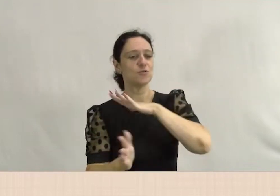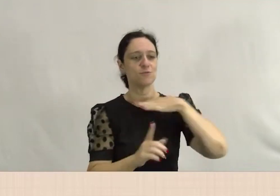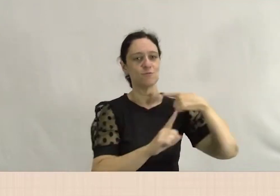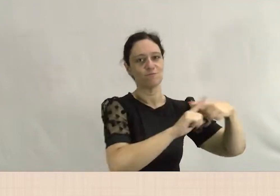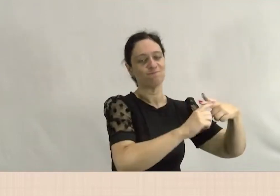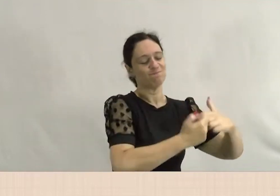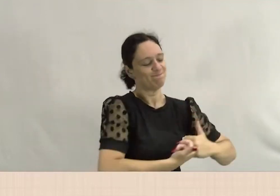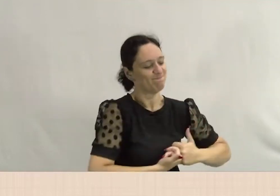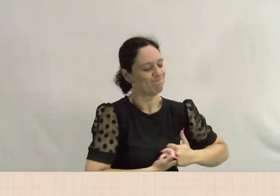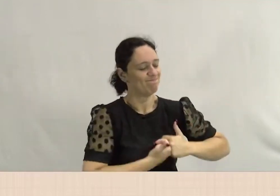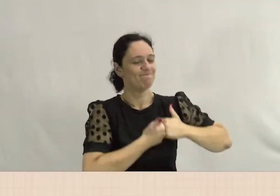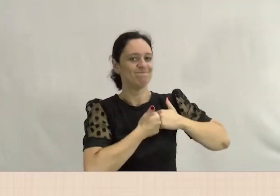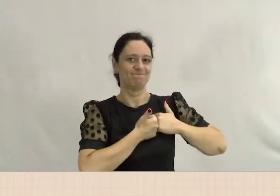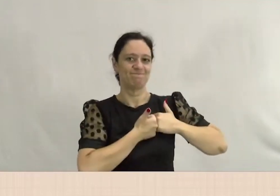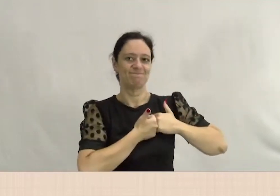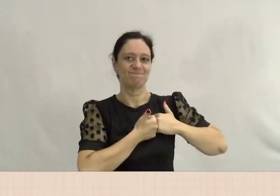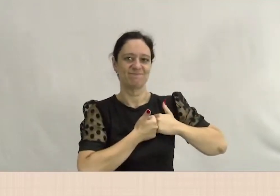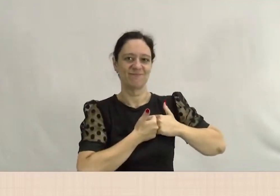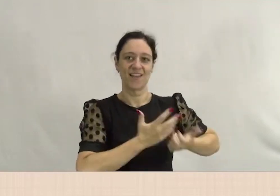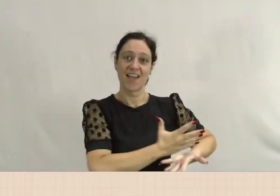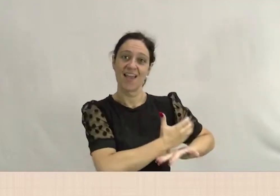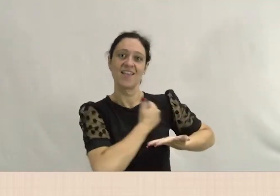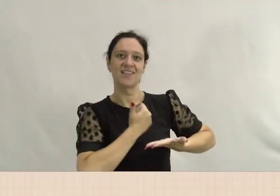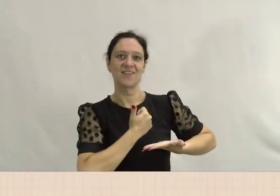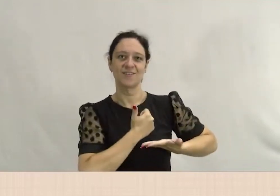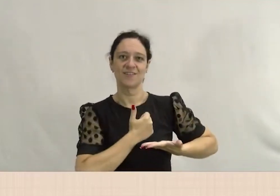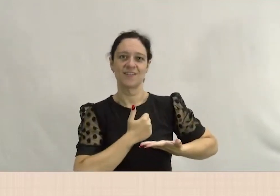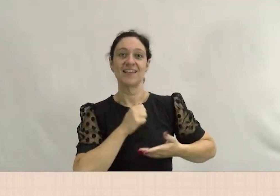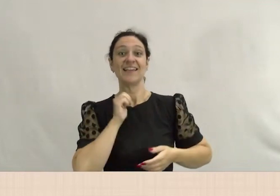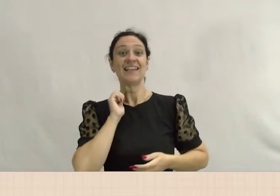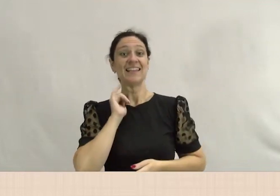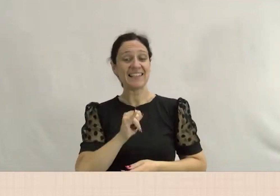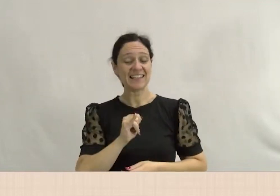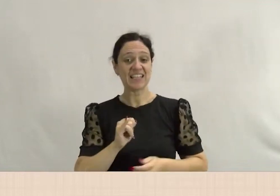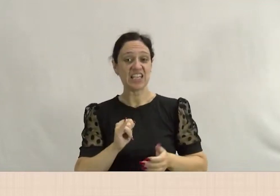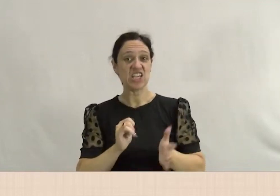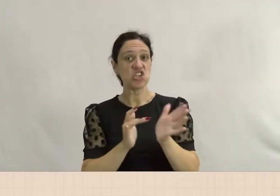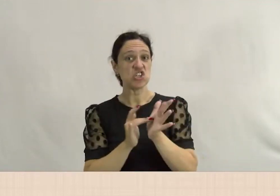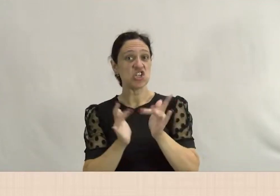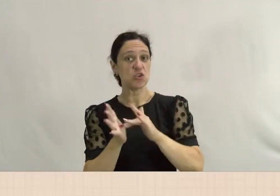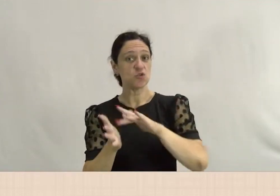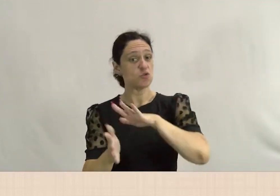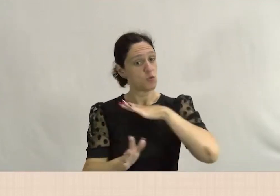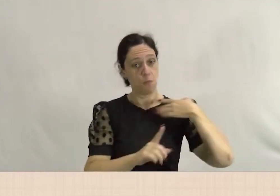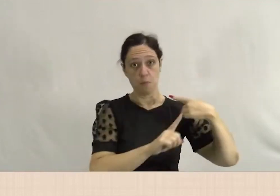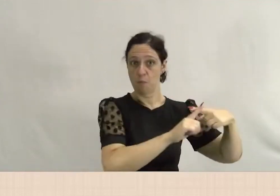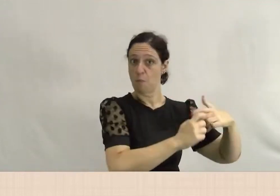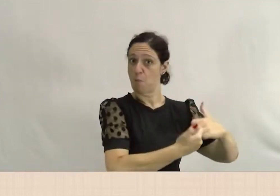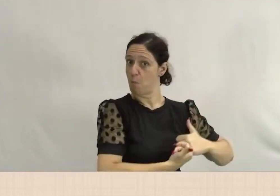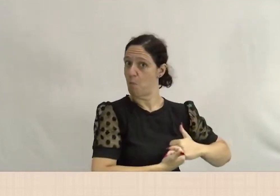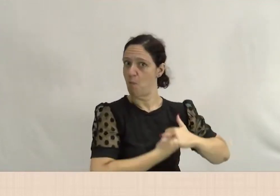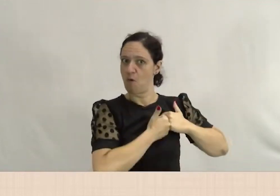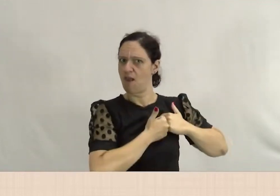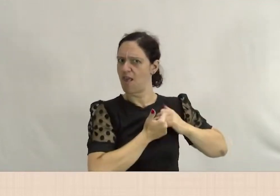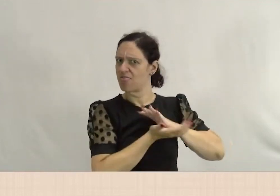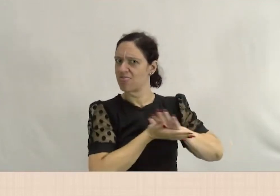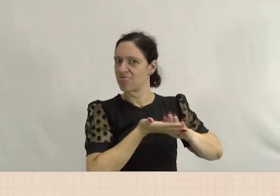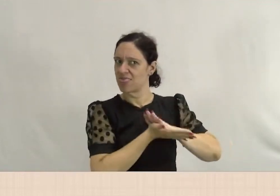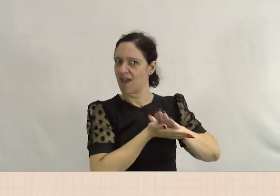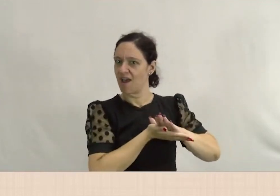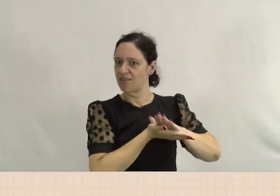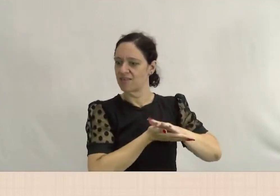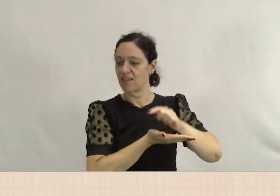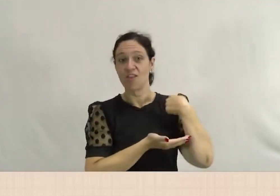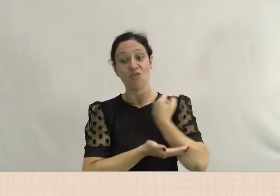Se alguém não tivesse morrido em nosso lugar, realizado a redenção pelos pecadores, irmão, não teria